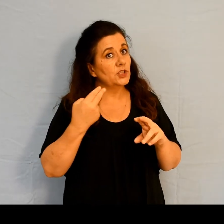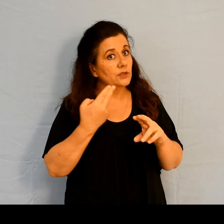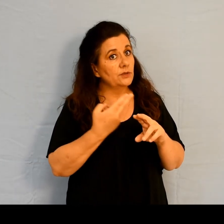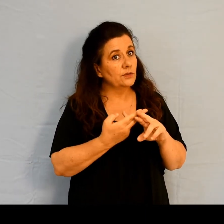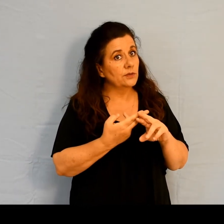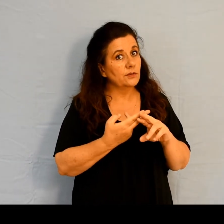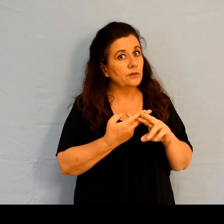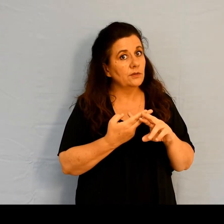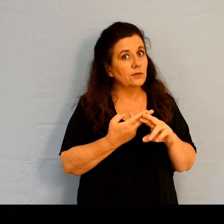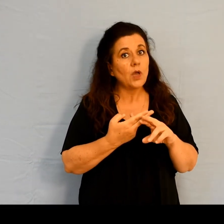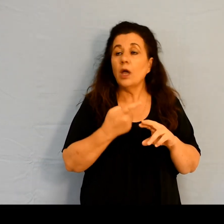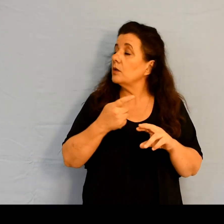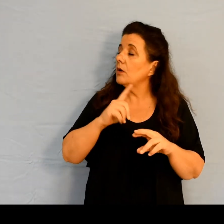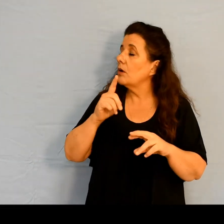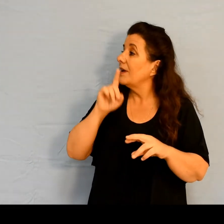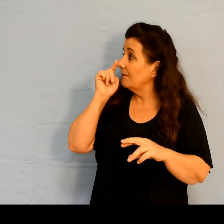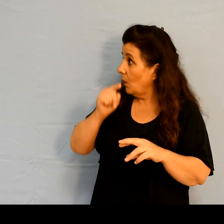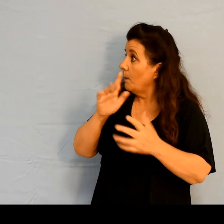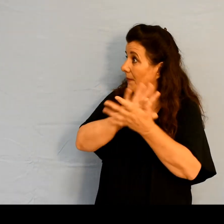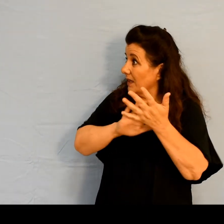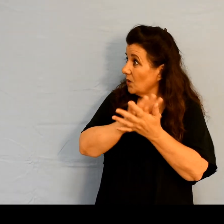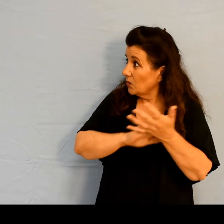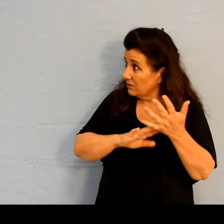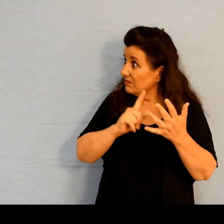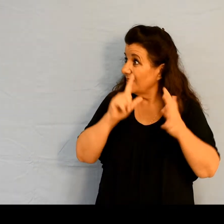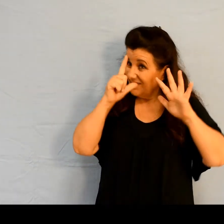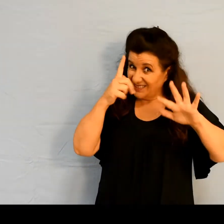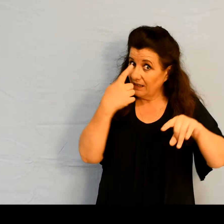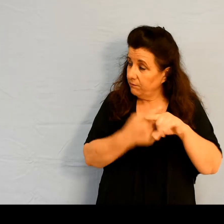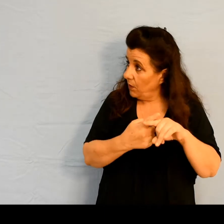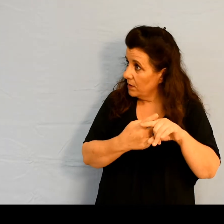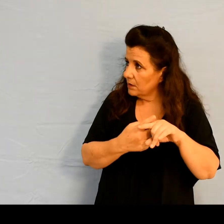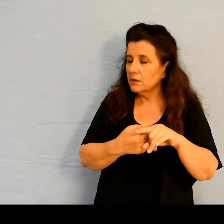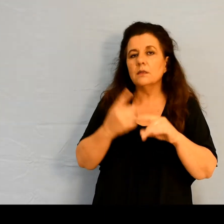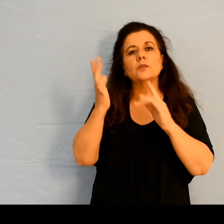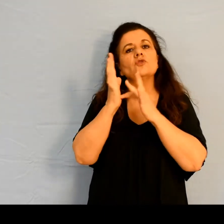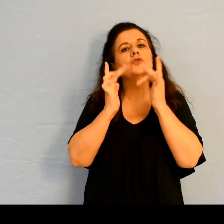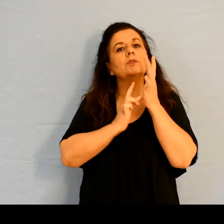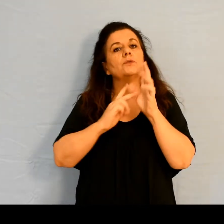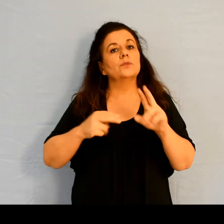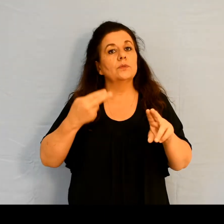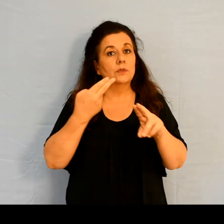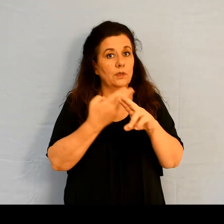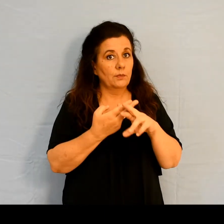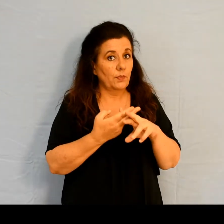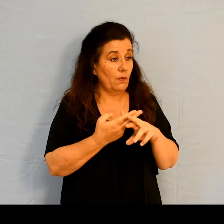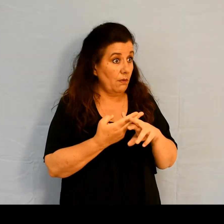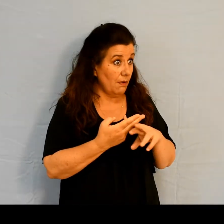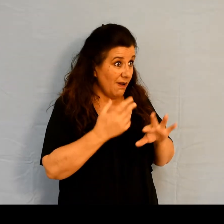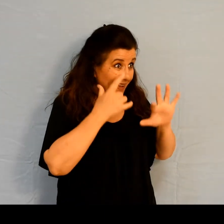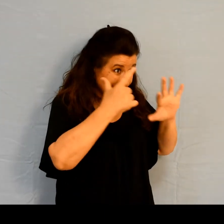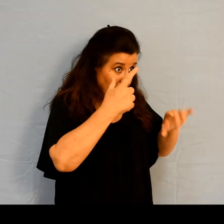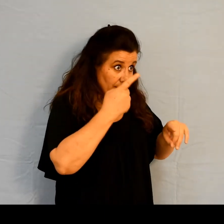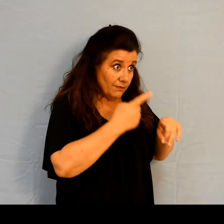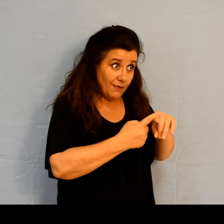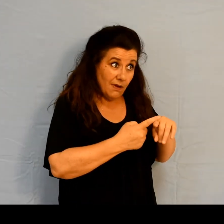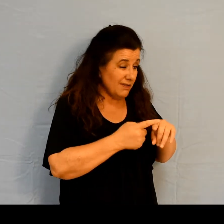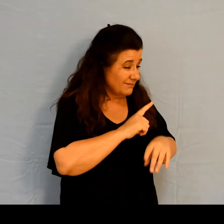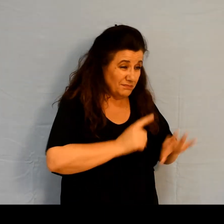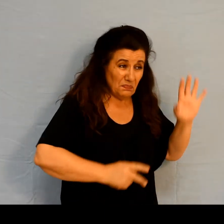Jésus lui répondit « Je ne te dis pas jusqu'à 7 fois, mais jusqu'à 70 fois